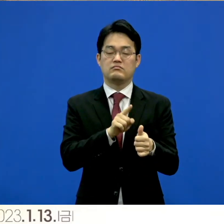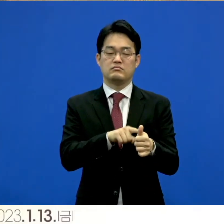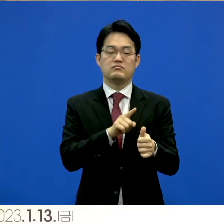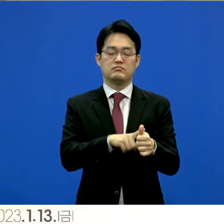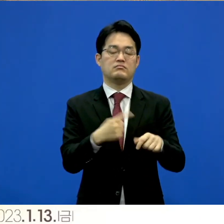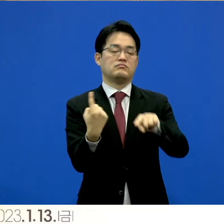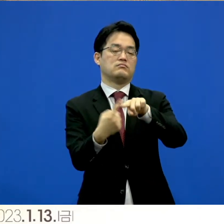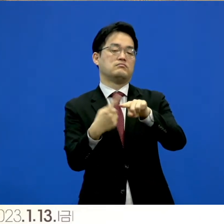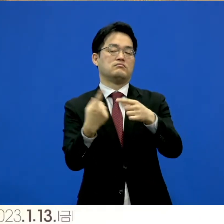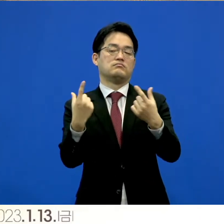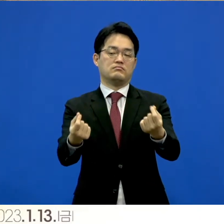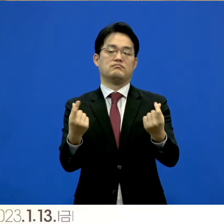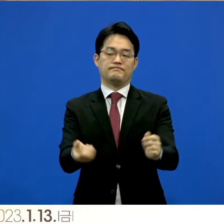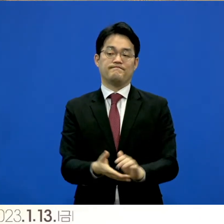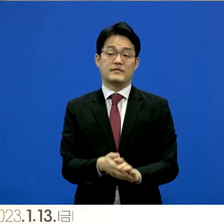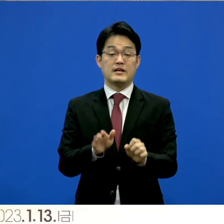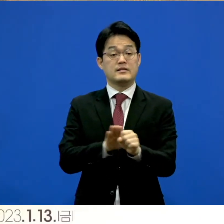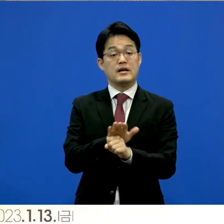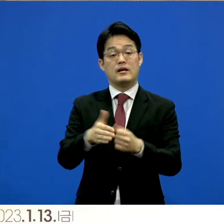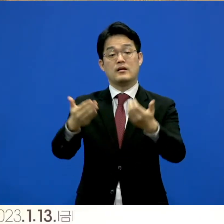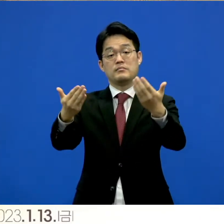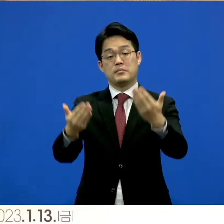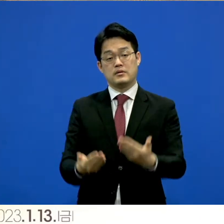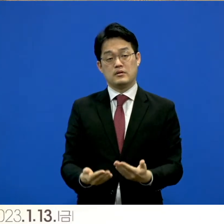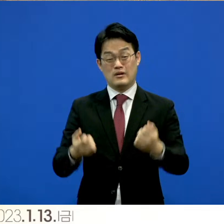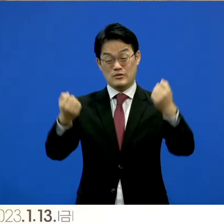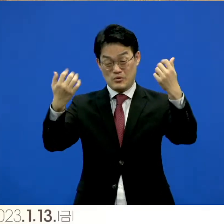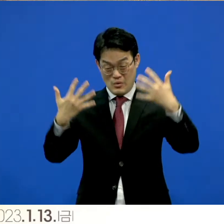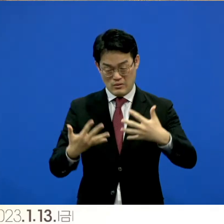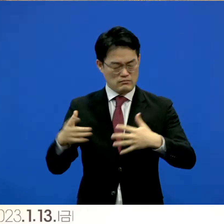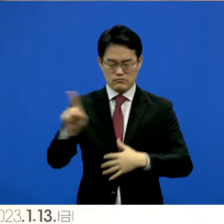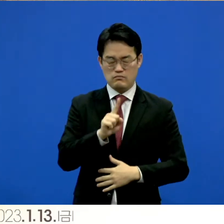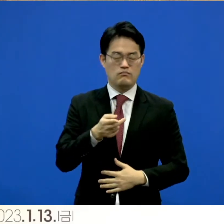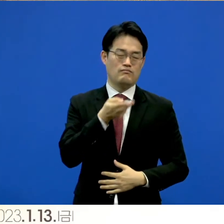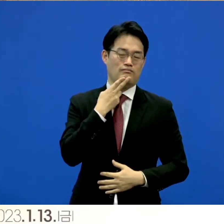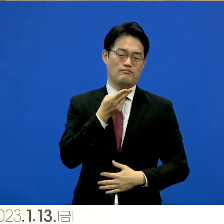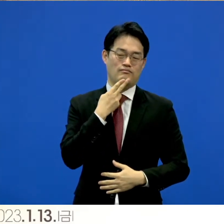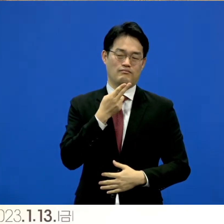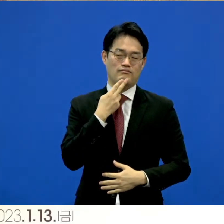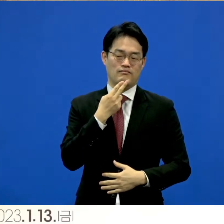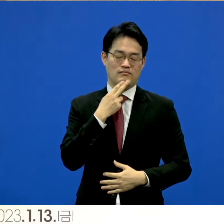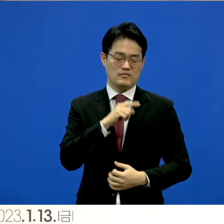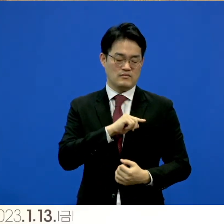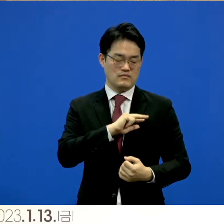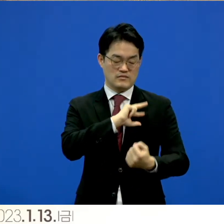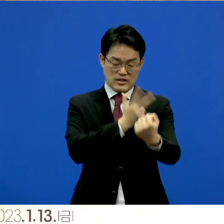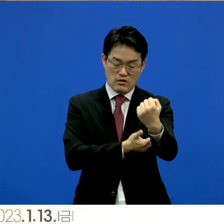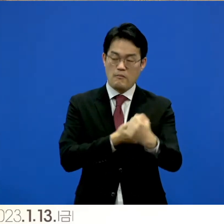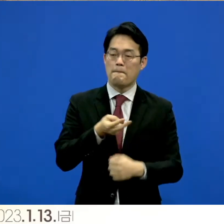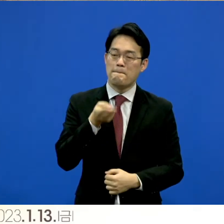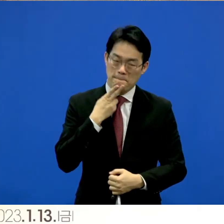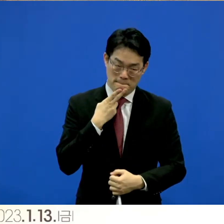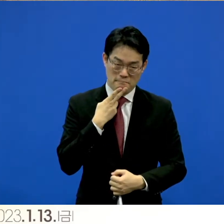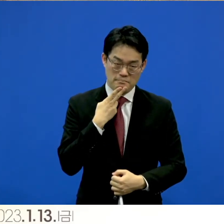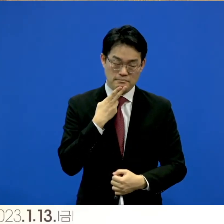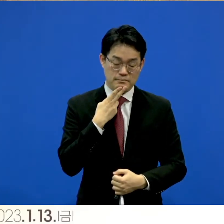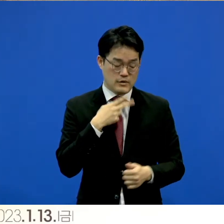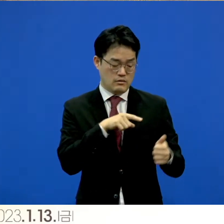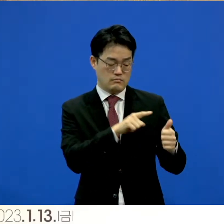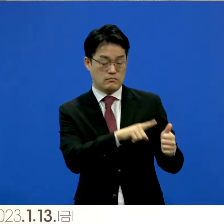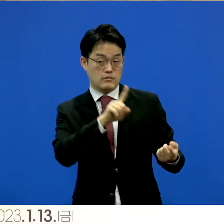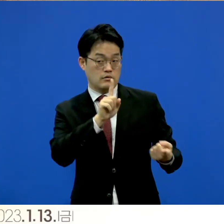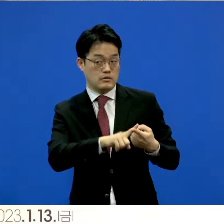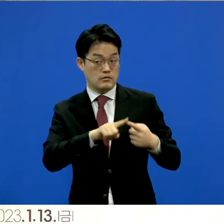사랑을 받을 만한 조건과 어떤 것도 없는 죄 속에 살았던 모습이죠. 자, 그를 아버지가 어떻게